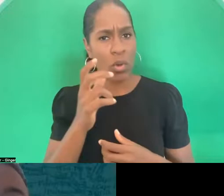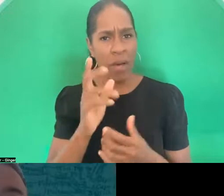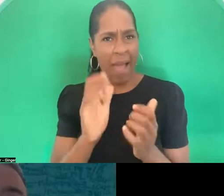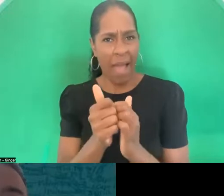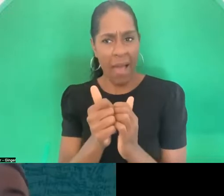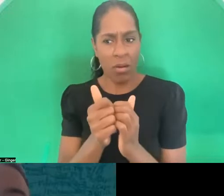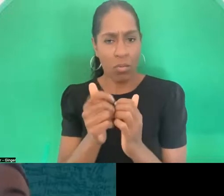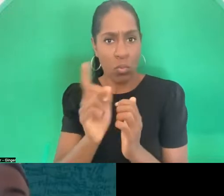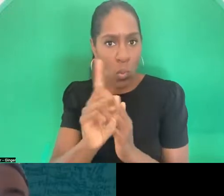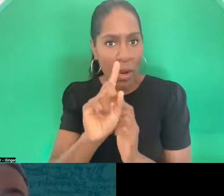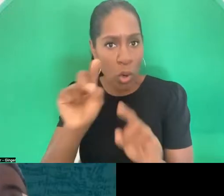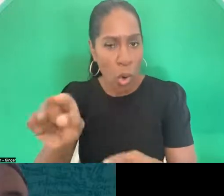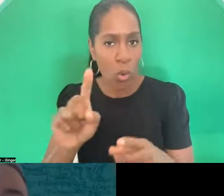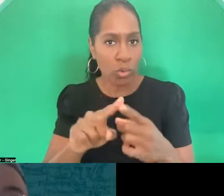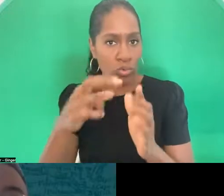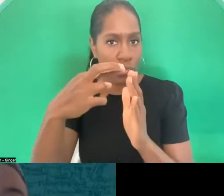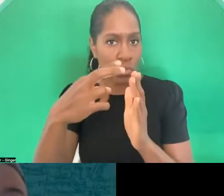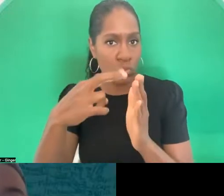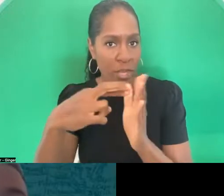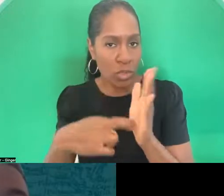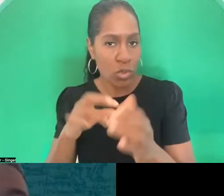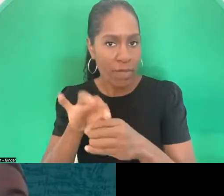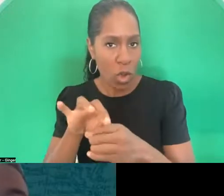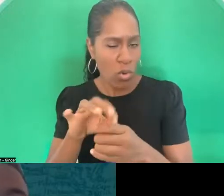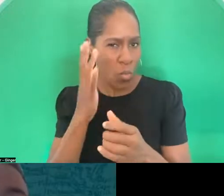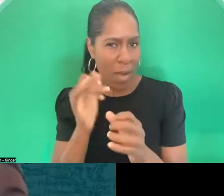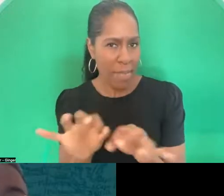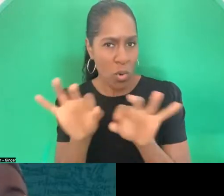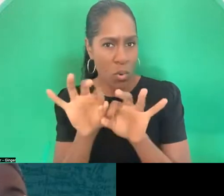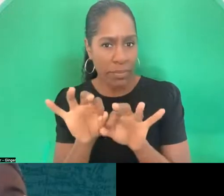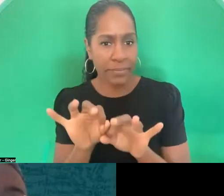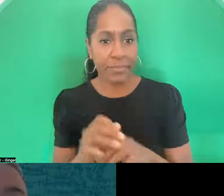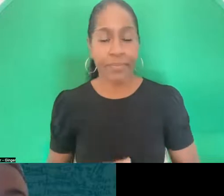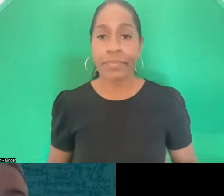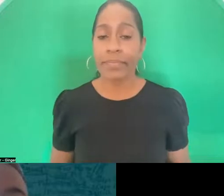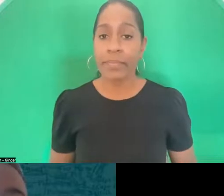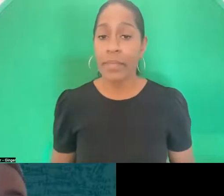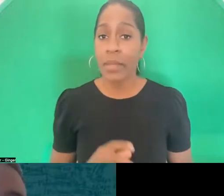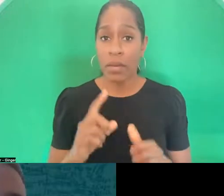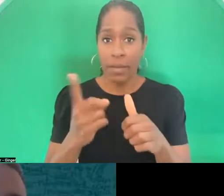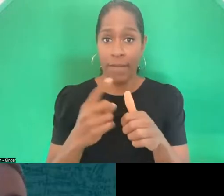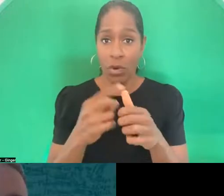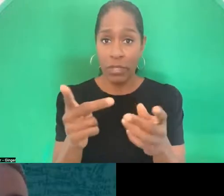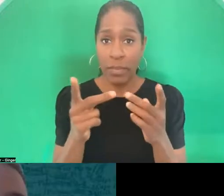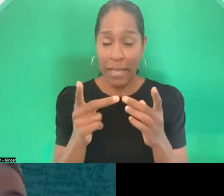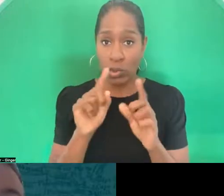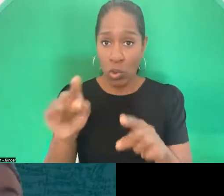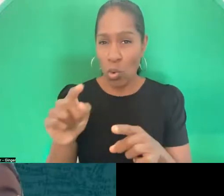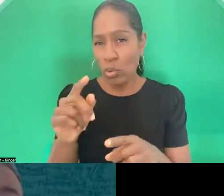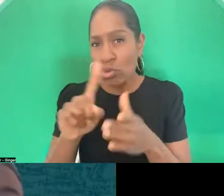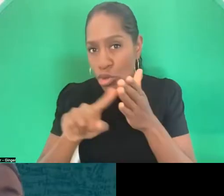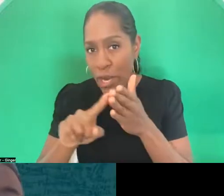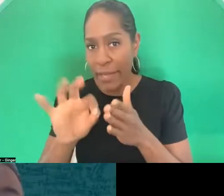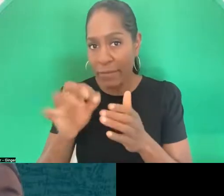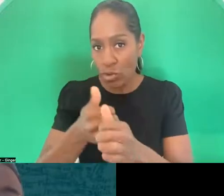registrados para votar y Por qué es importante bueno el primer lugar para ver